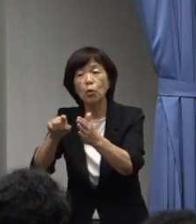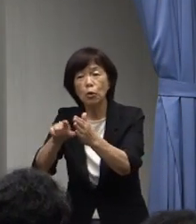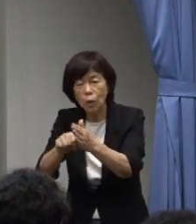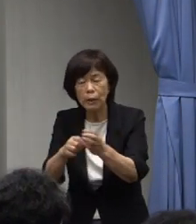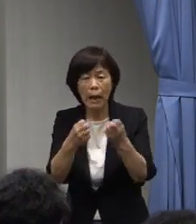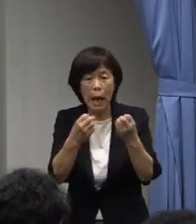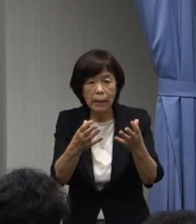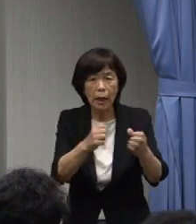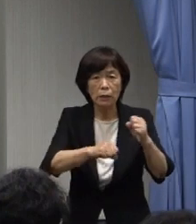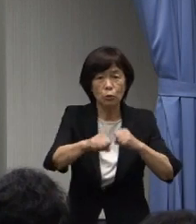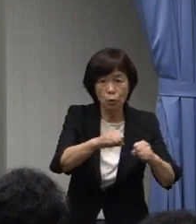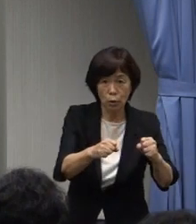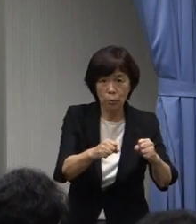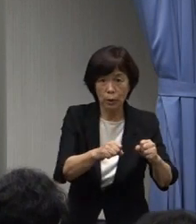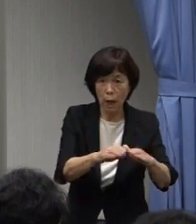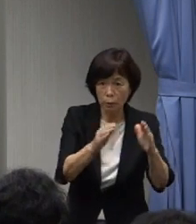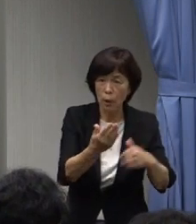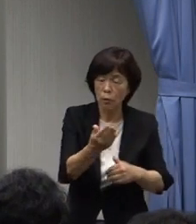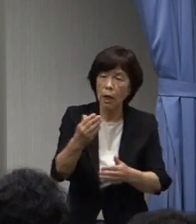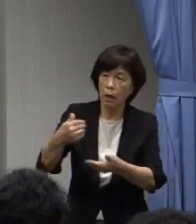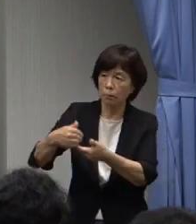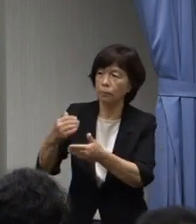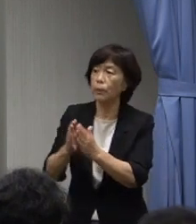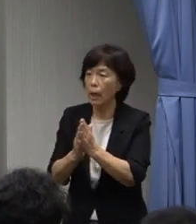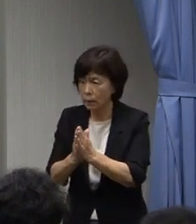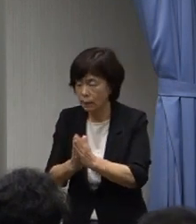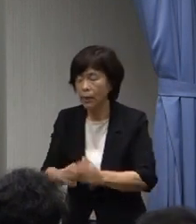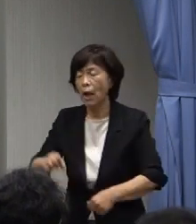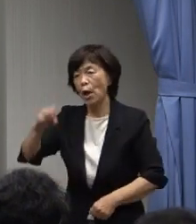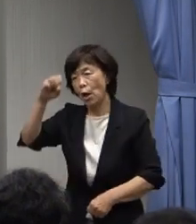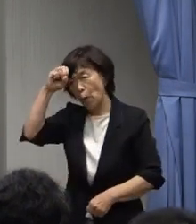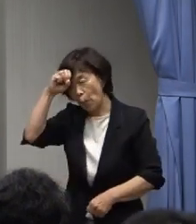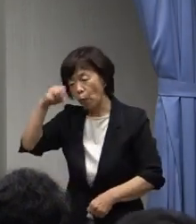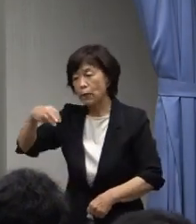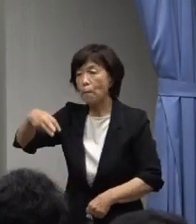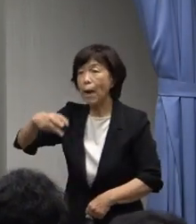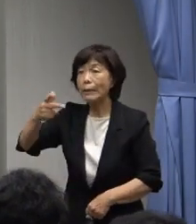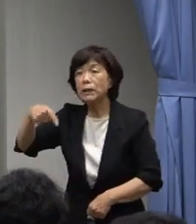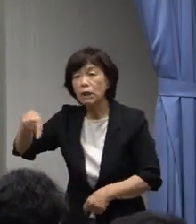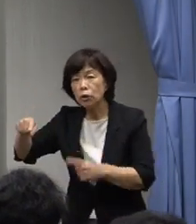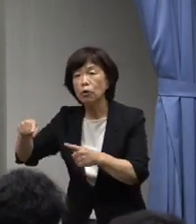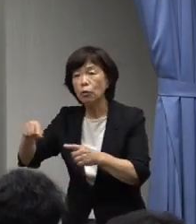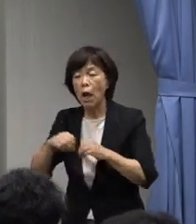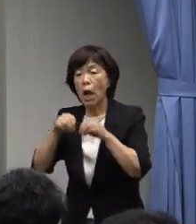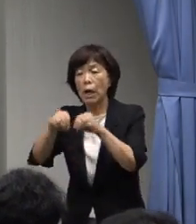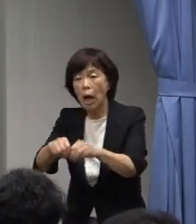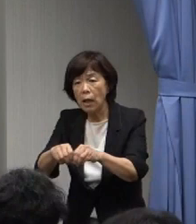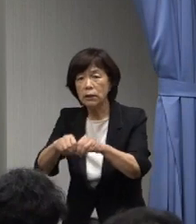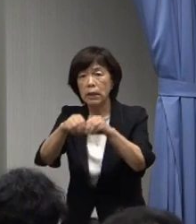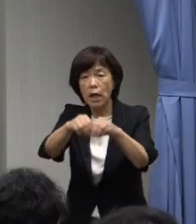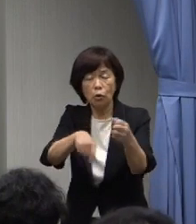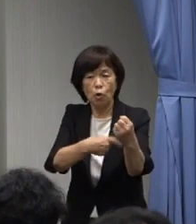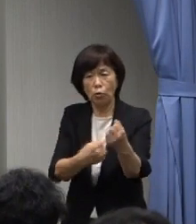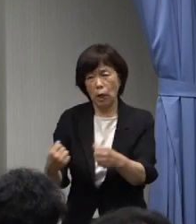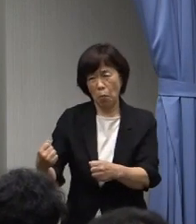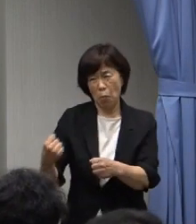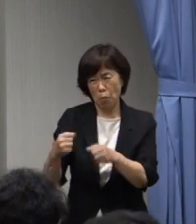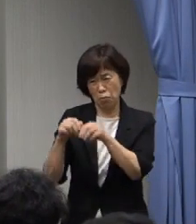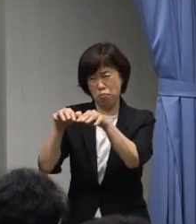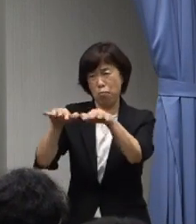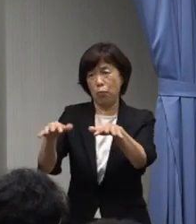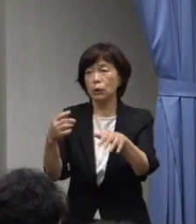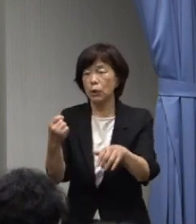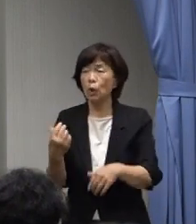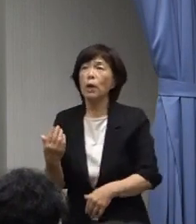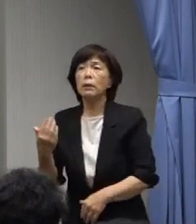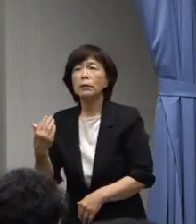。 まず非常にマシンは感染力が強いです。ですので先日も